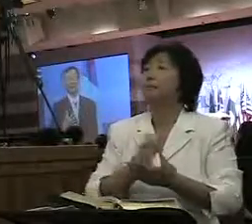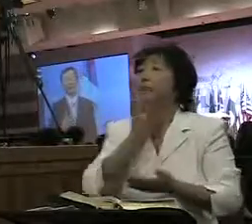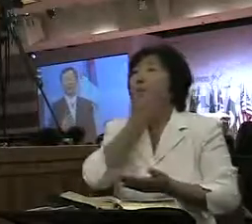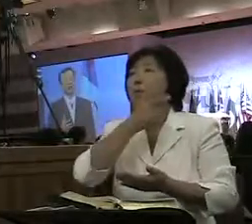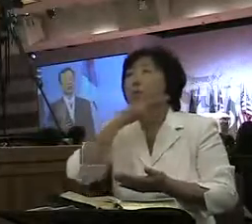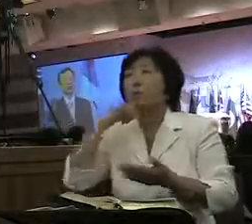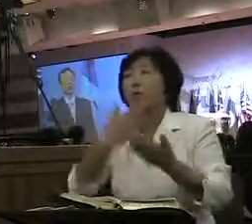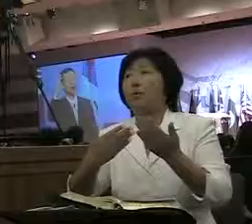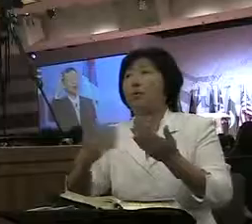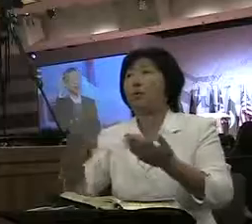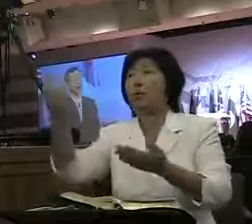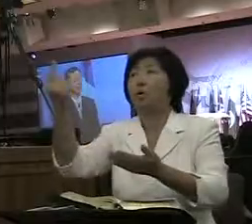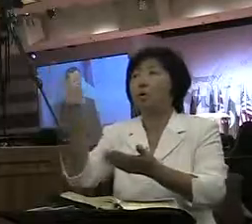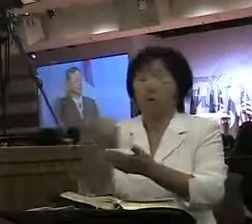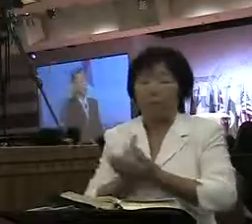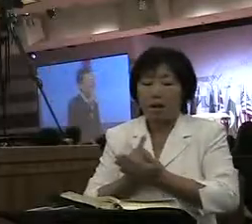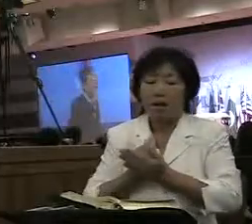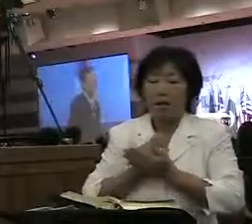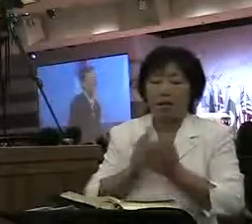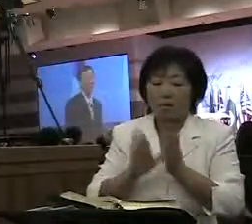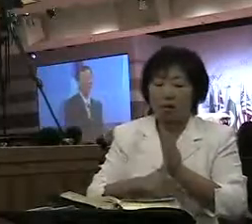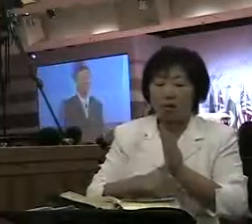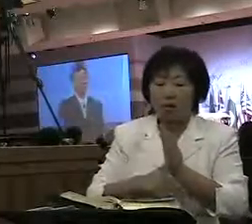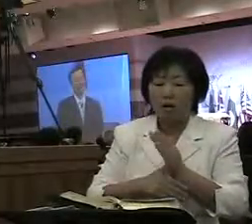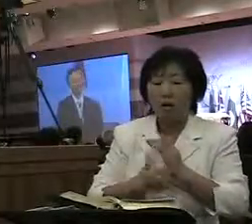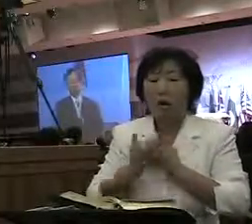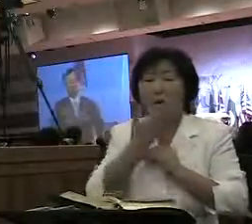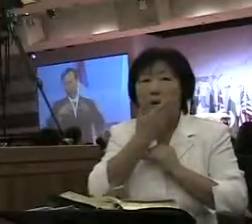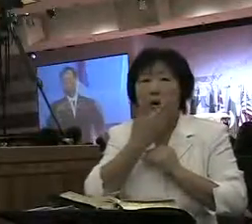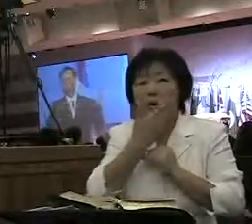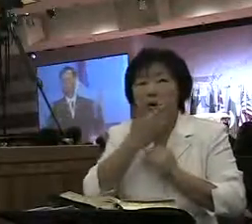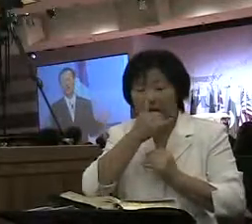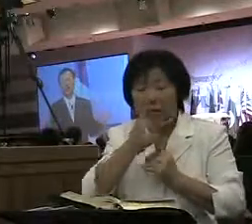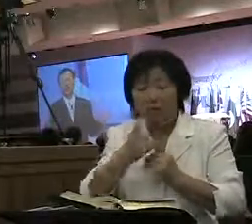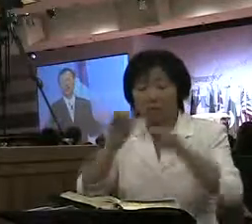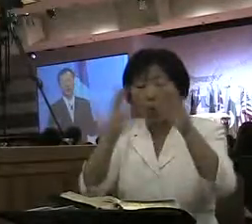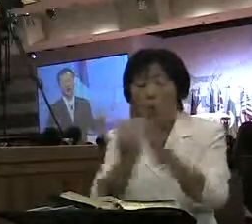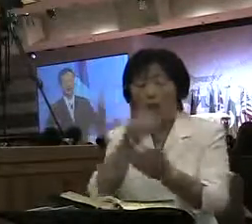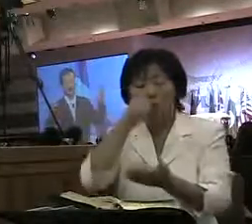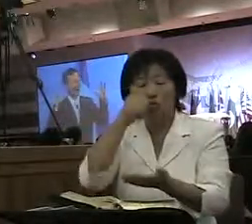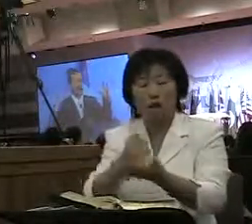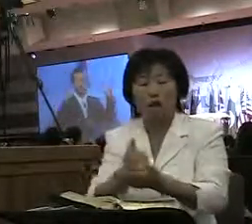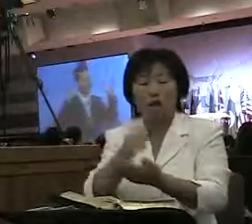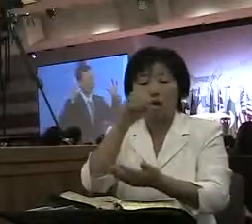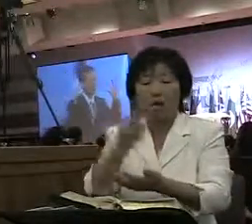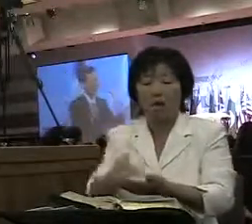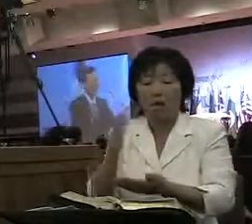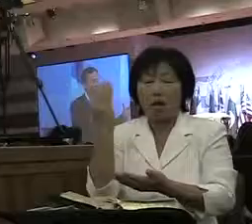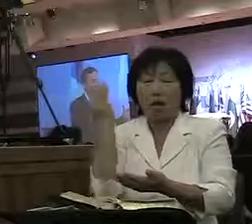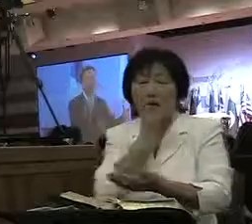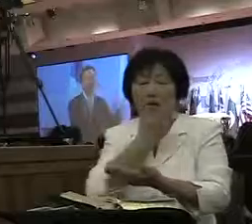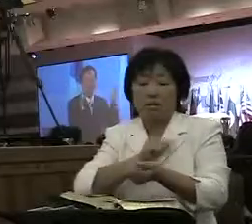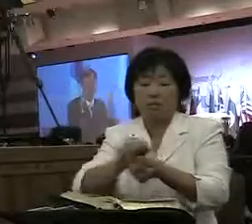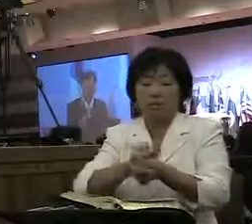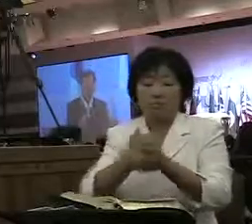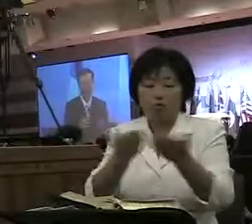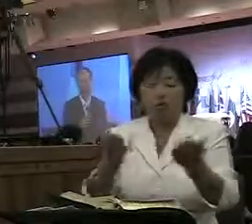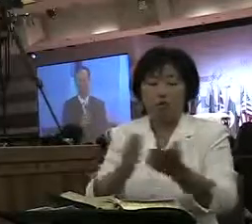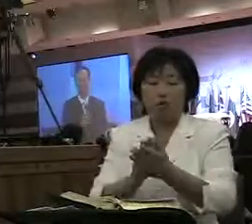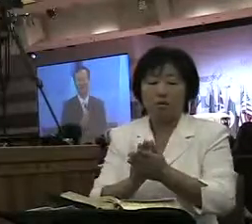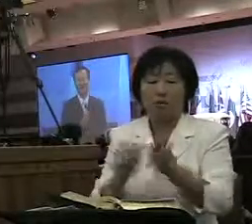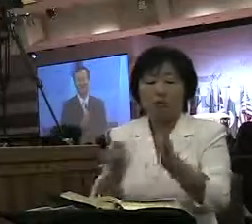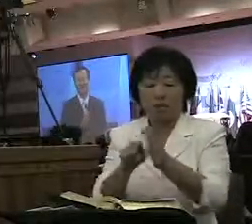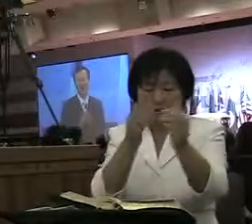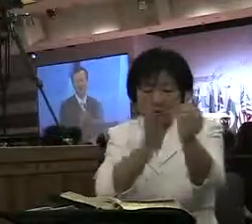임할 때 오늘도 그 보혈의 능력이 효험이 있어서 우리를 모든 죄에서부터 깨끗이 씻어주는 것을